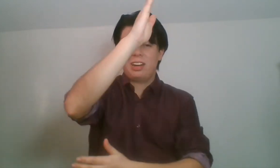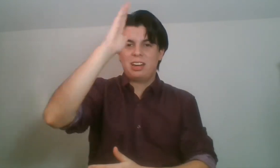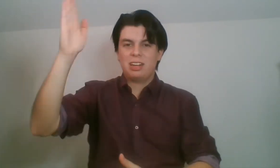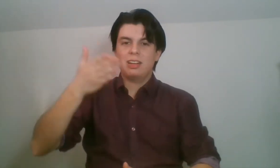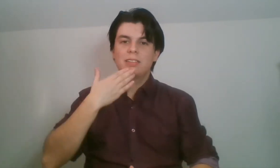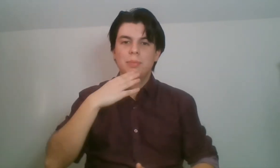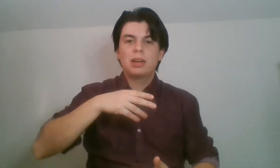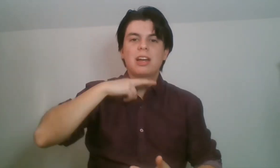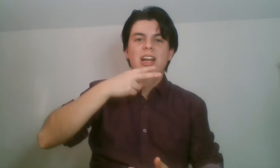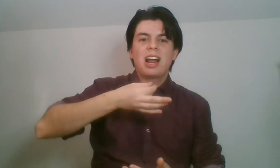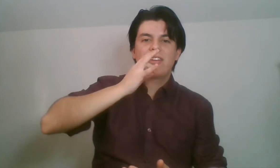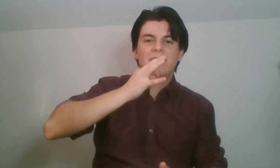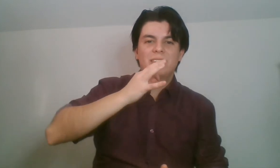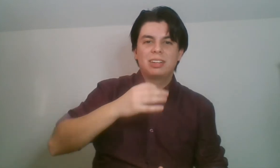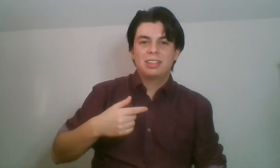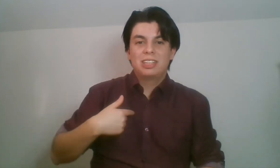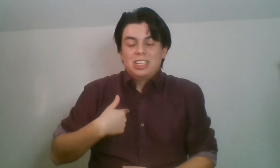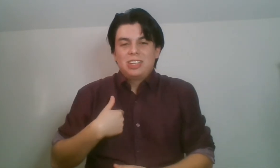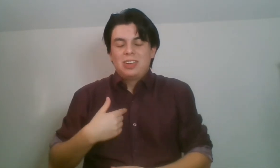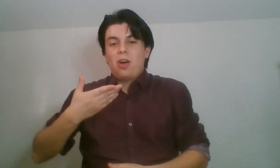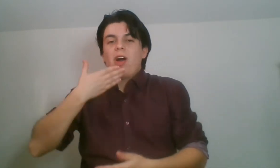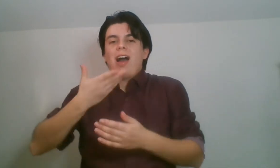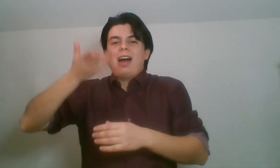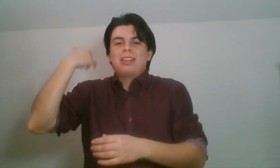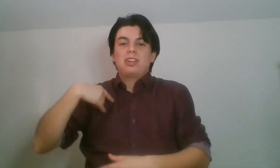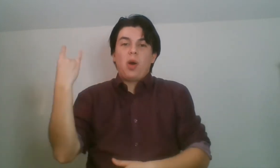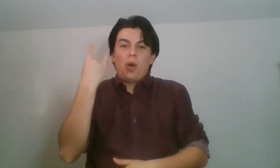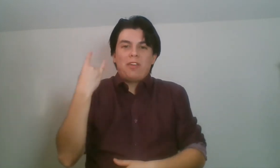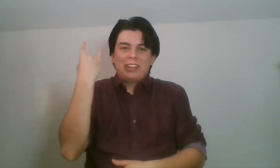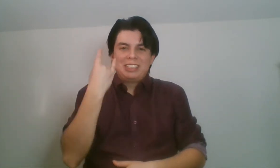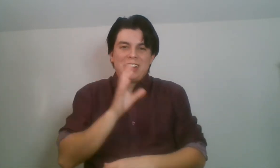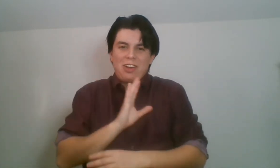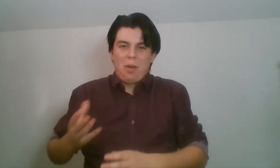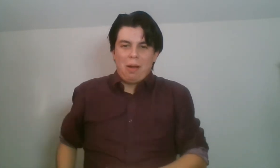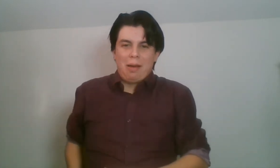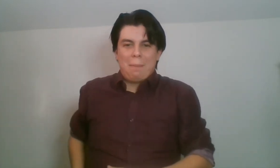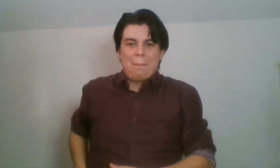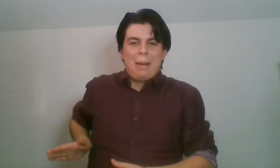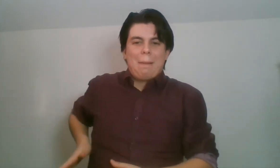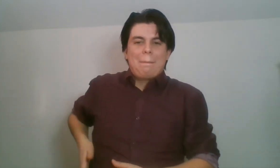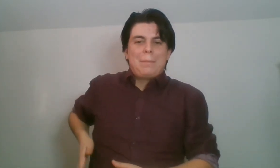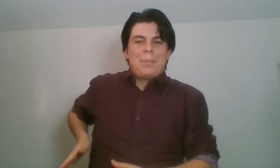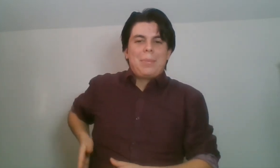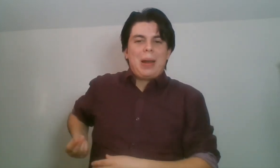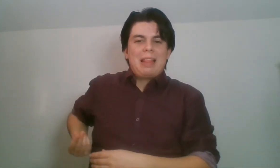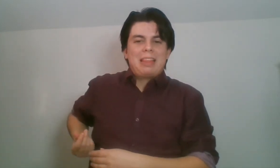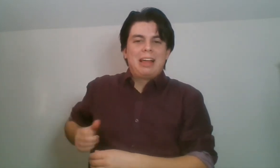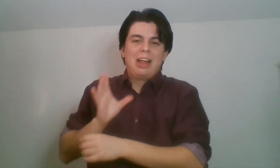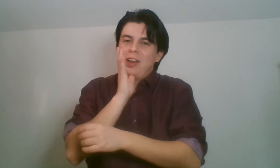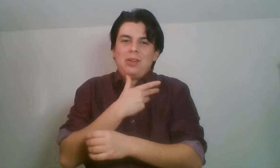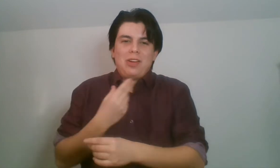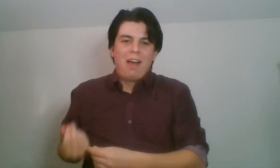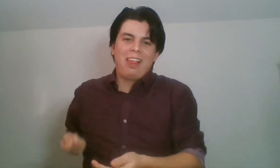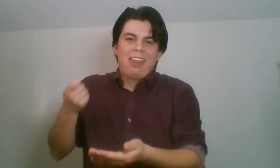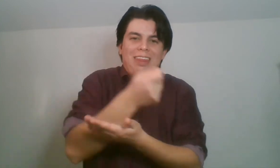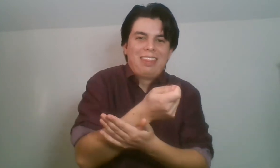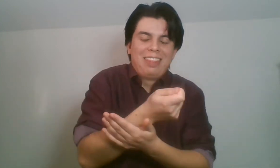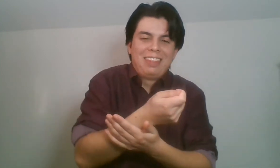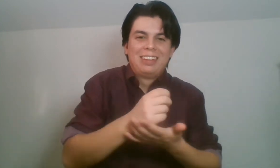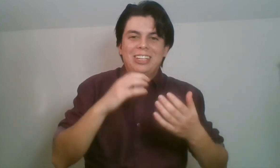librería, también el café, que en aquellos días, como era universitario, no me alcanzaban las lucas para tomarme un café en ese café. Así que tomaba